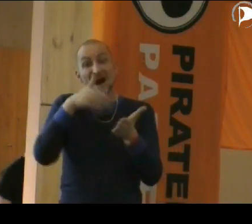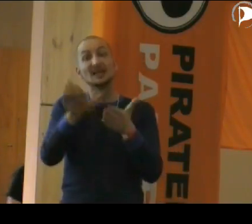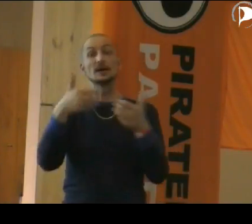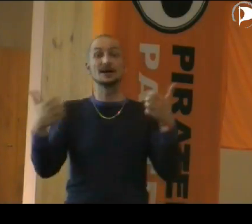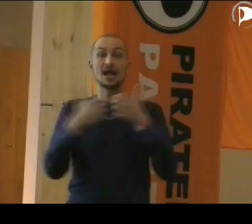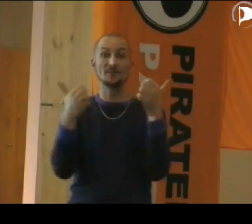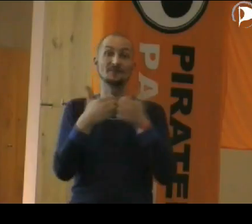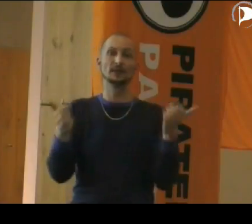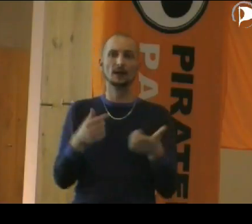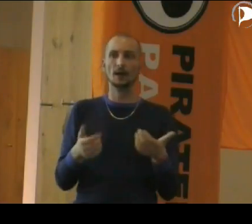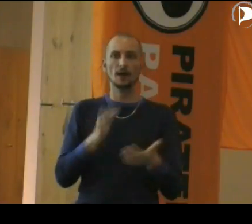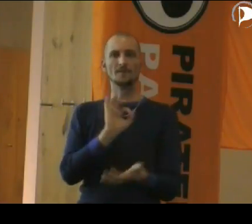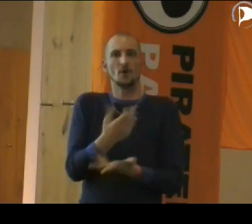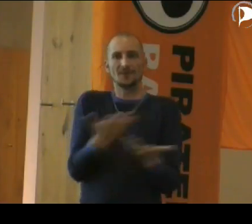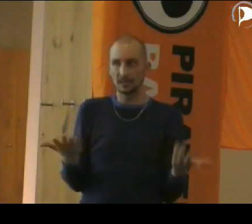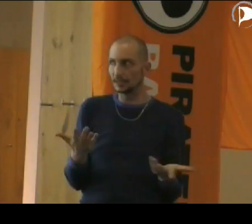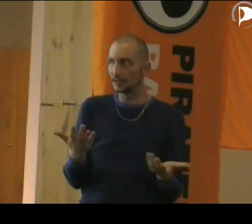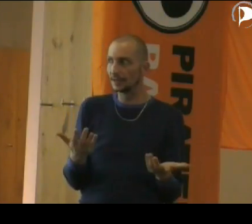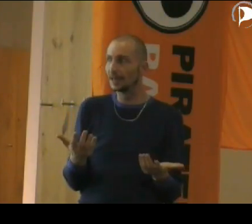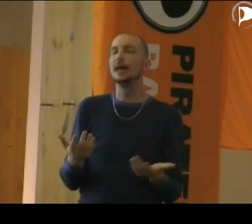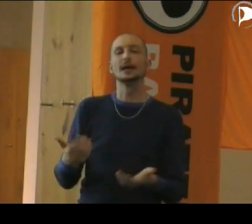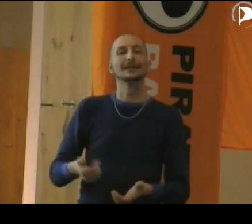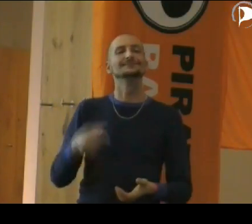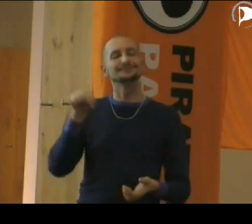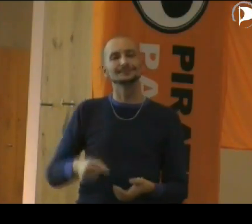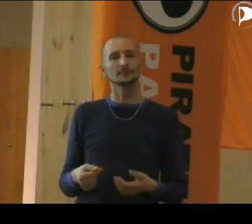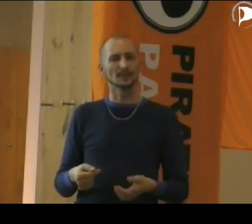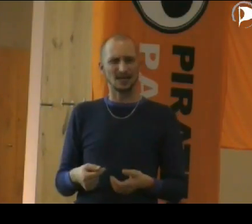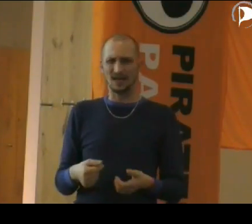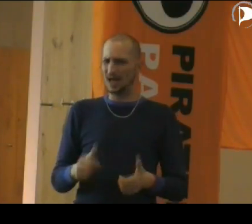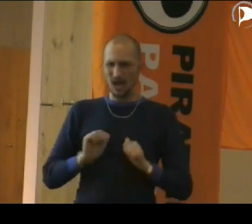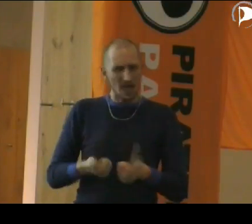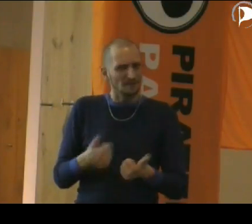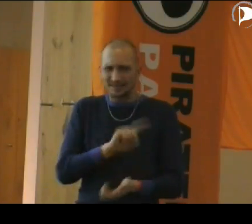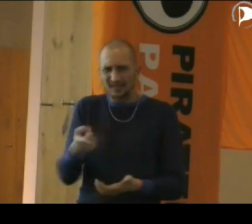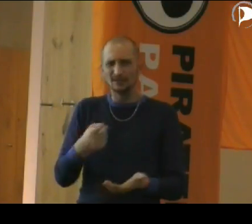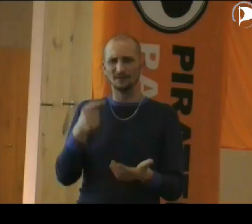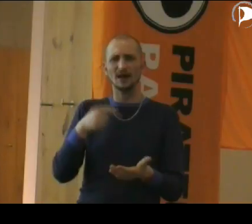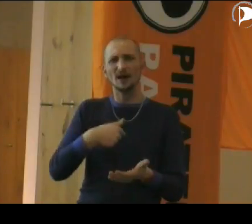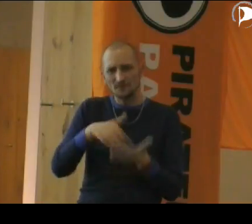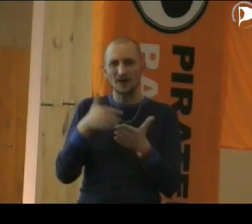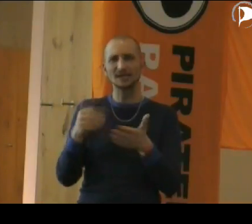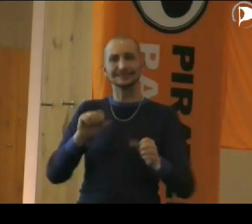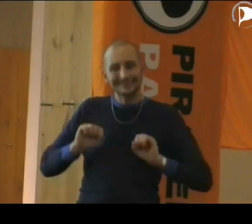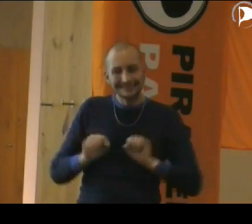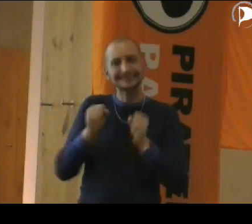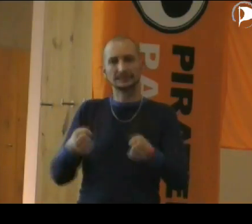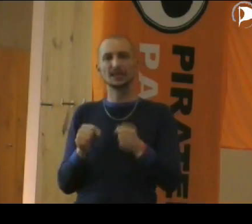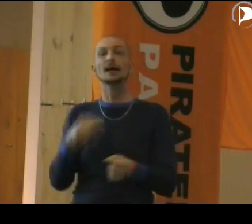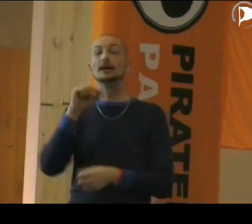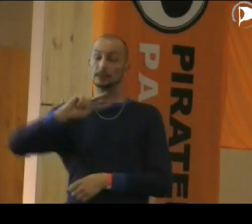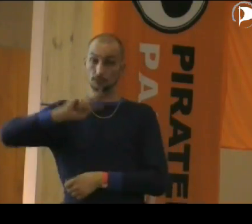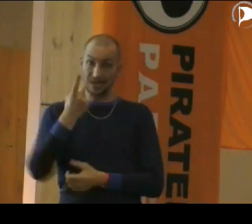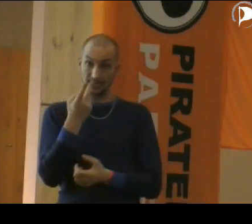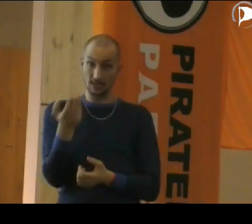bieten da habe ich nur gesagt das ist das bringt nichts wenn ich hier weiter nach ihrer 1 gebe sondern dass die zweite frage